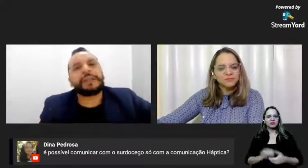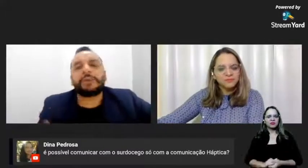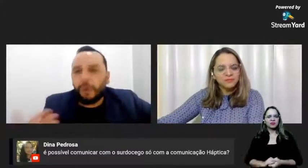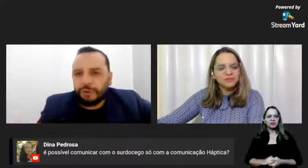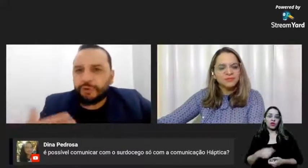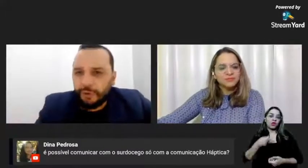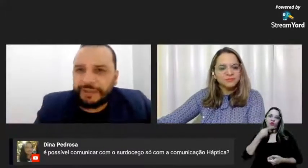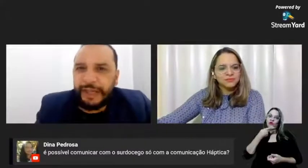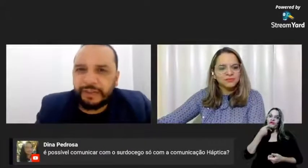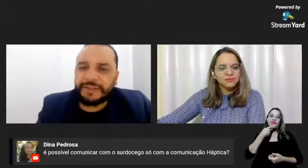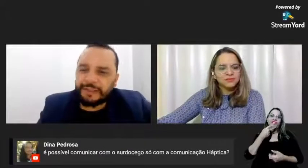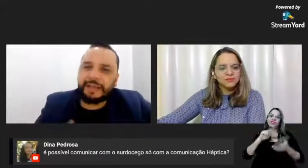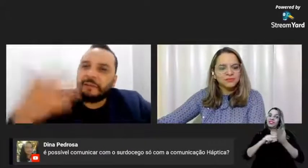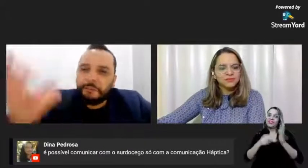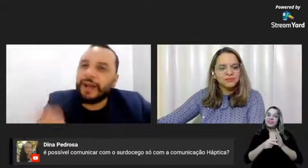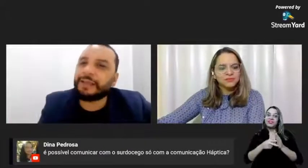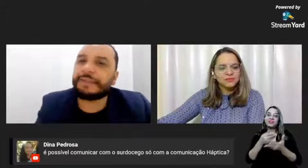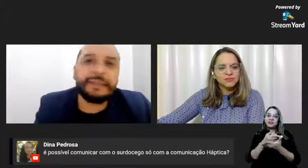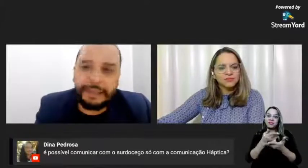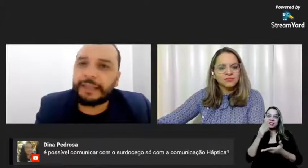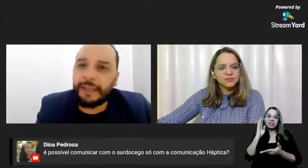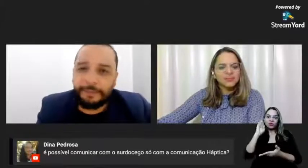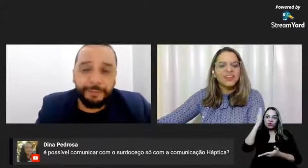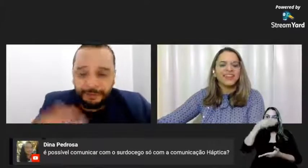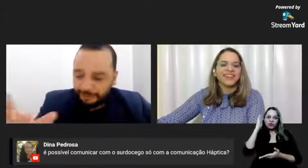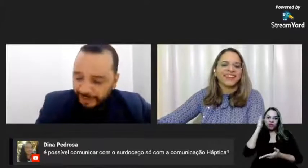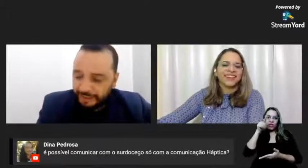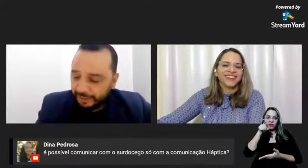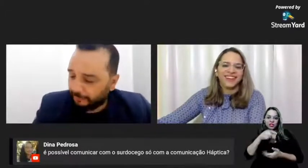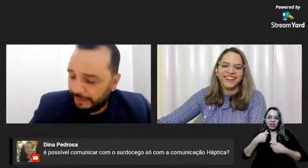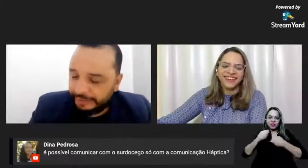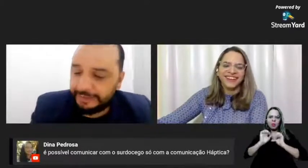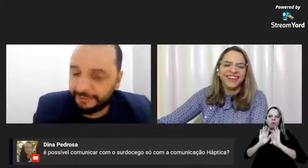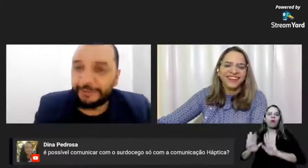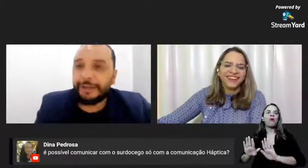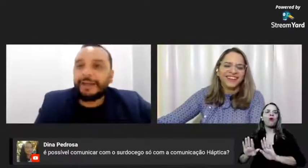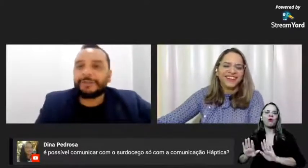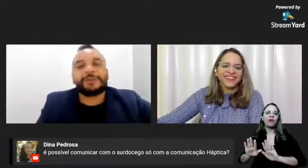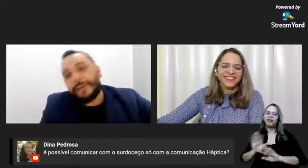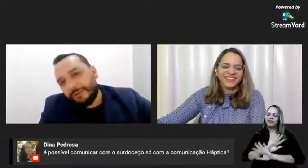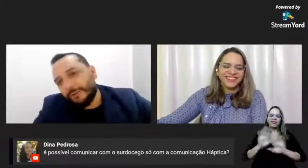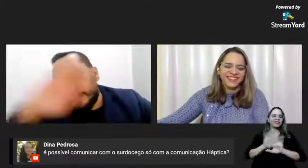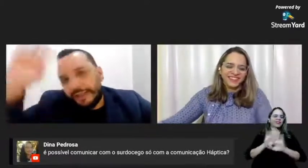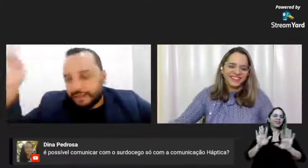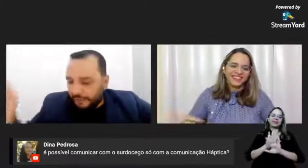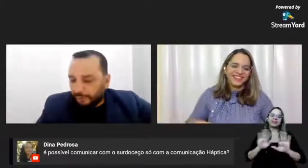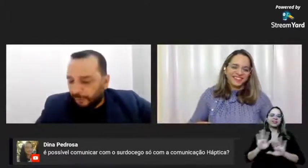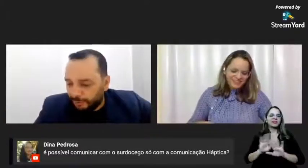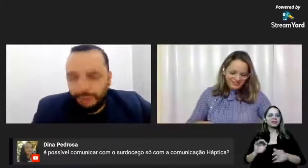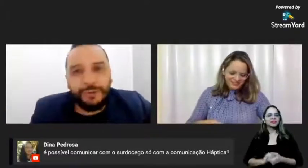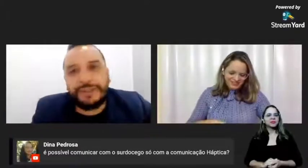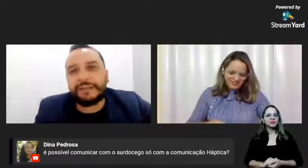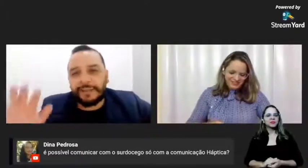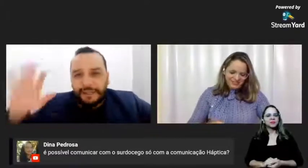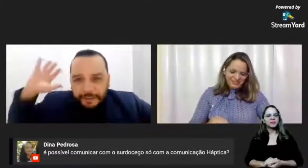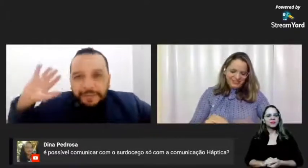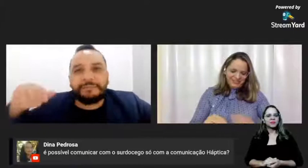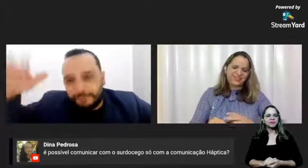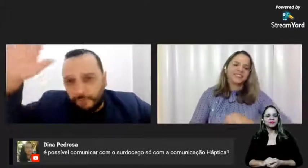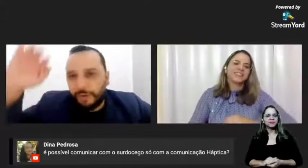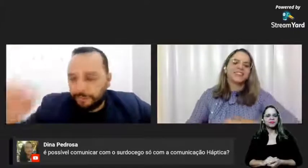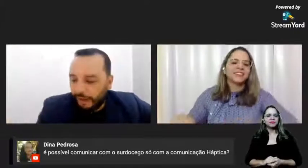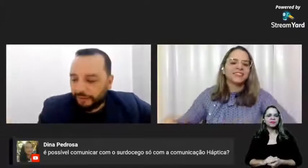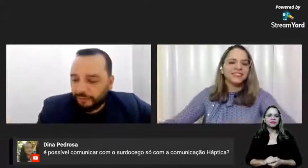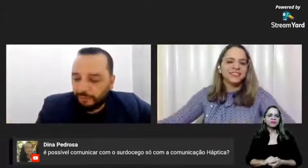estou falando que todos surdos cegos vocês devem empurrar na piscina, tá? Para depois não falarem que eu falei isso. Também não estou falando que todos surdos cegos você tem